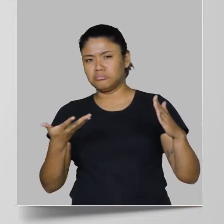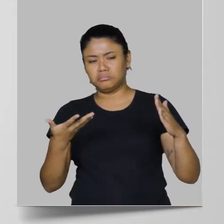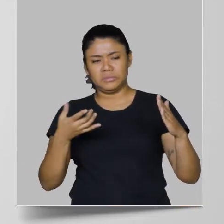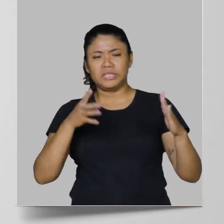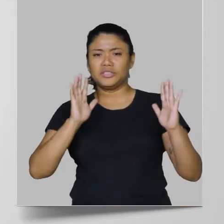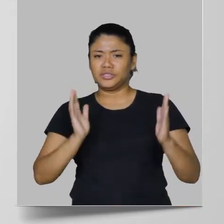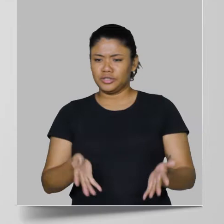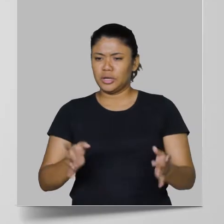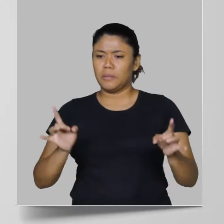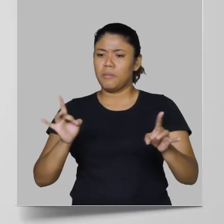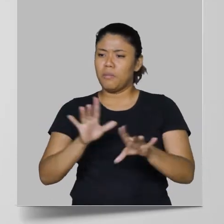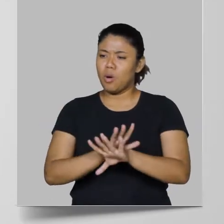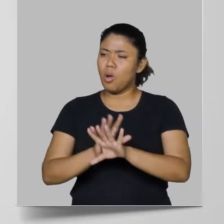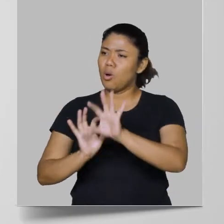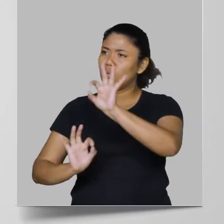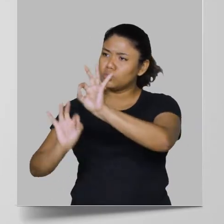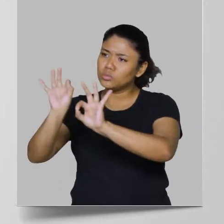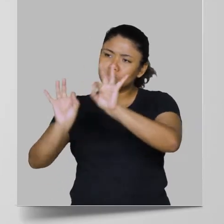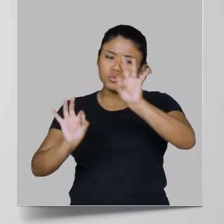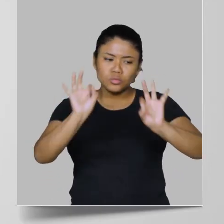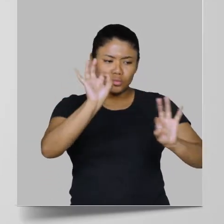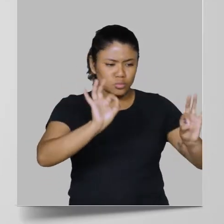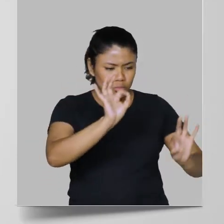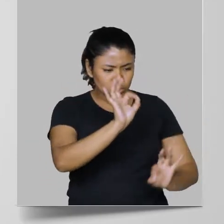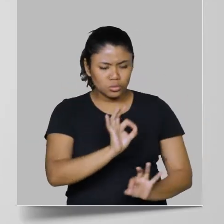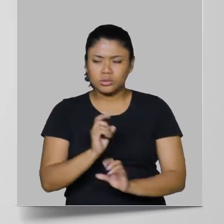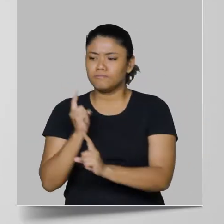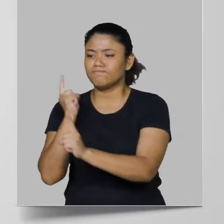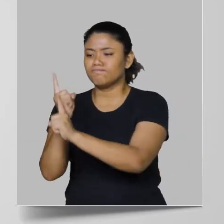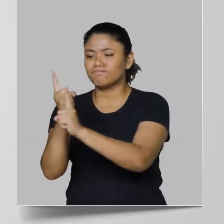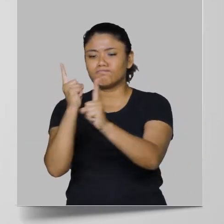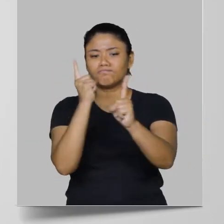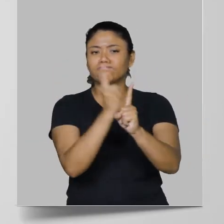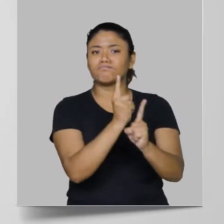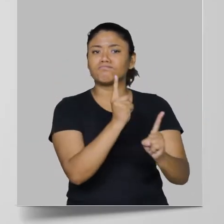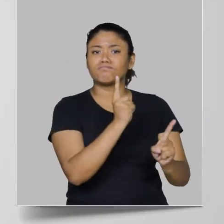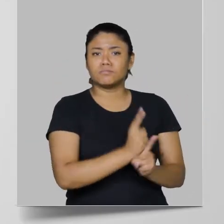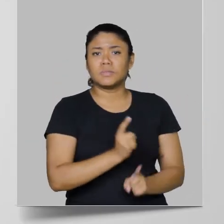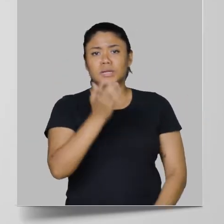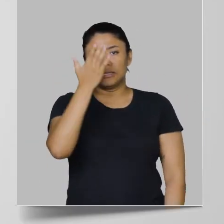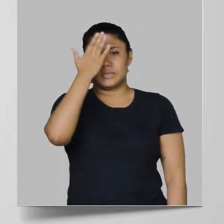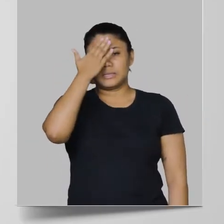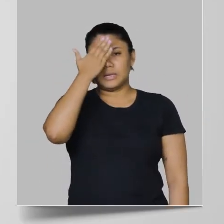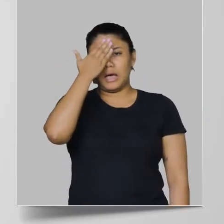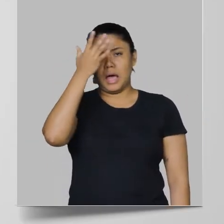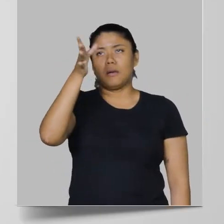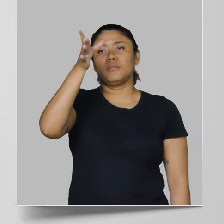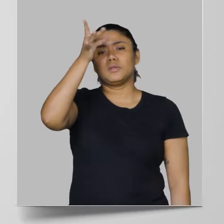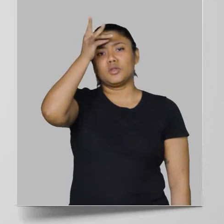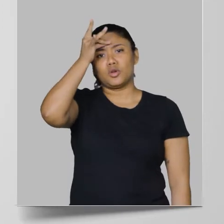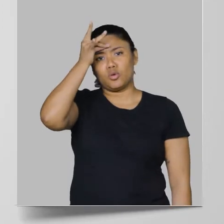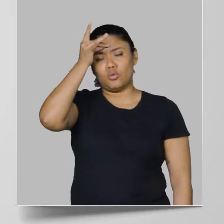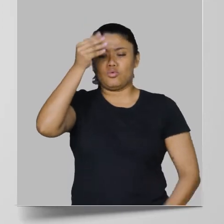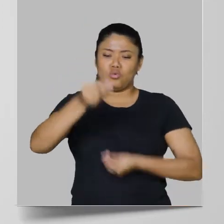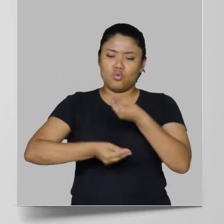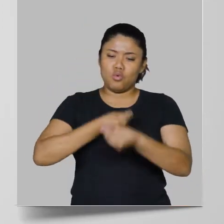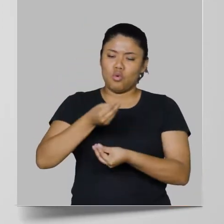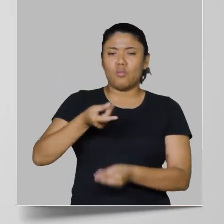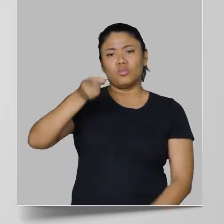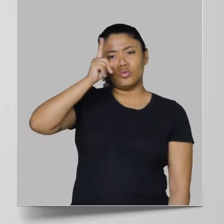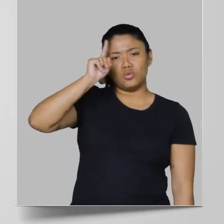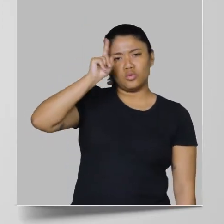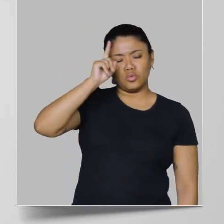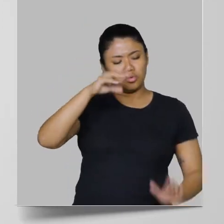tudo organizado de uma maneira que eu consiga me achar, que eu consiga fazer as minhas atividades diárias